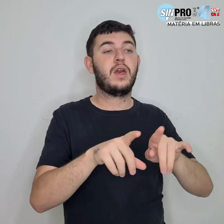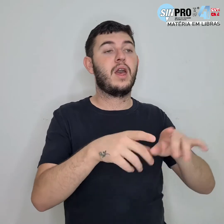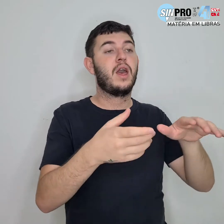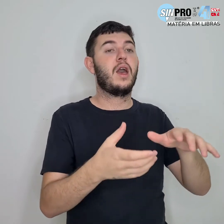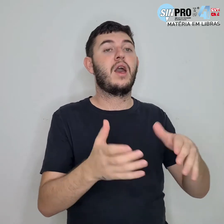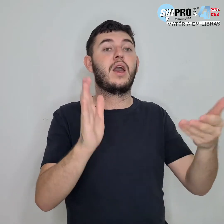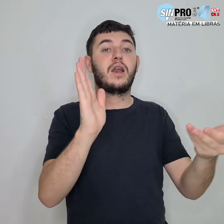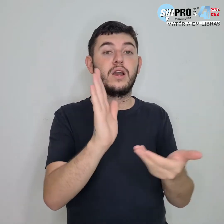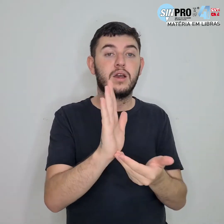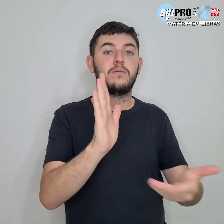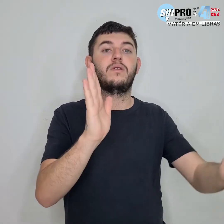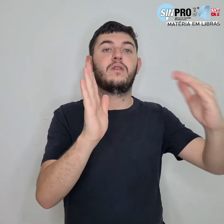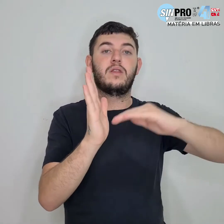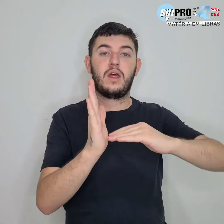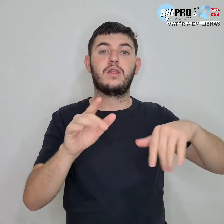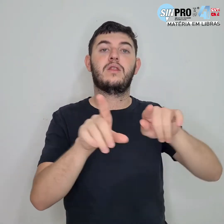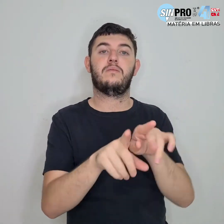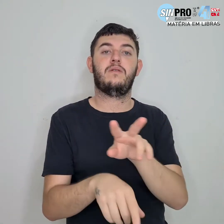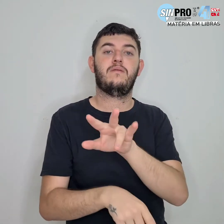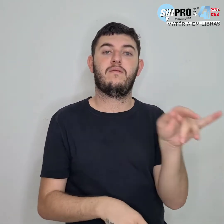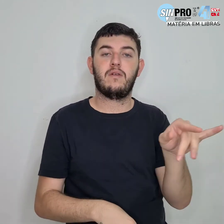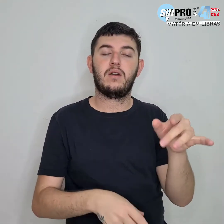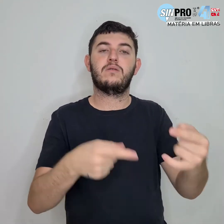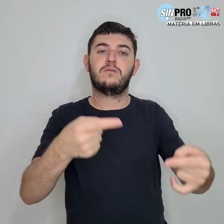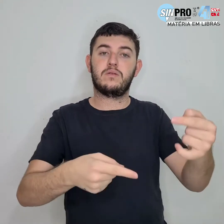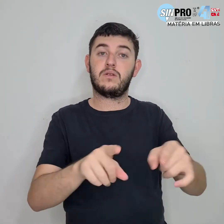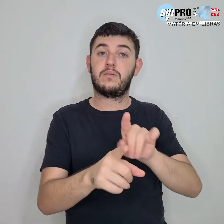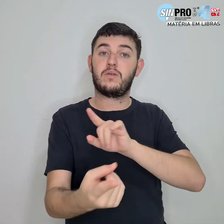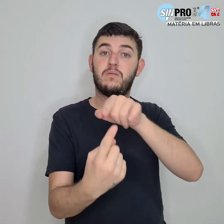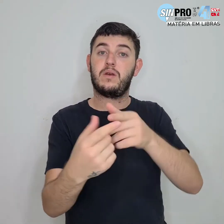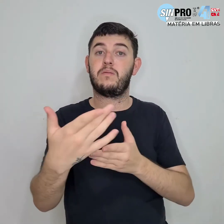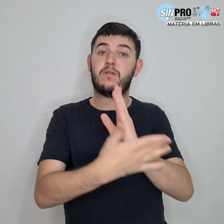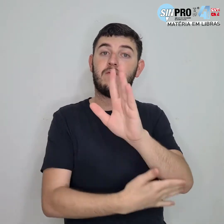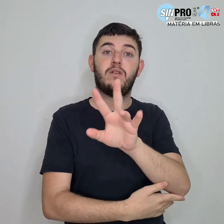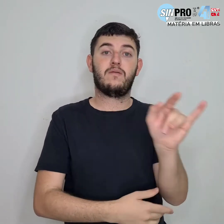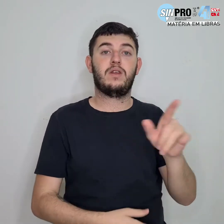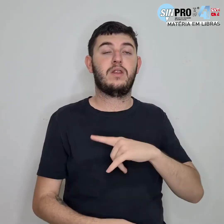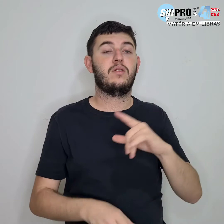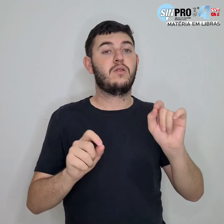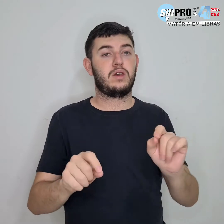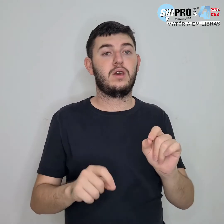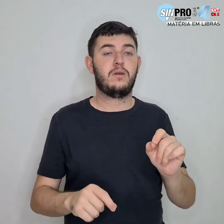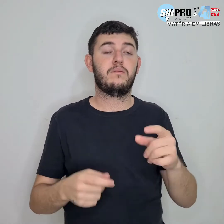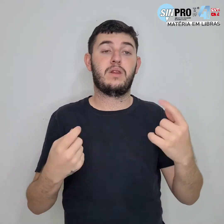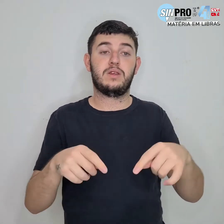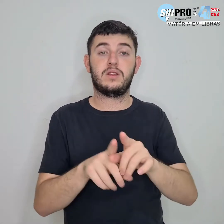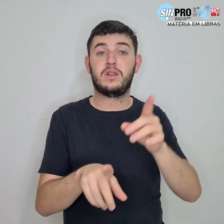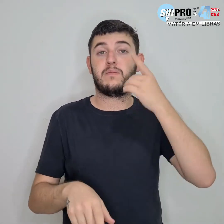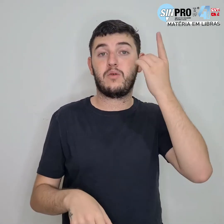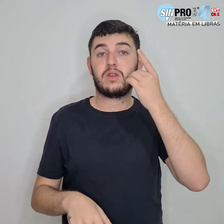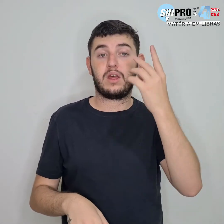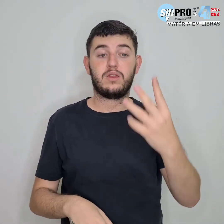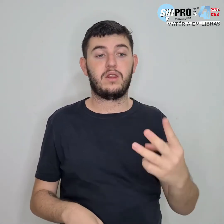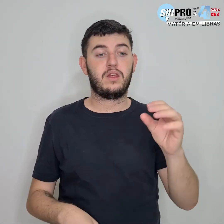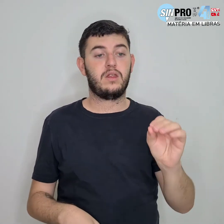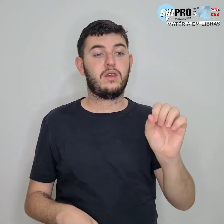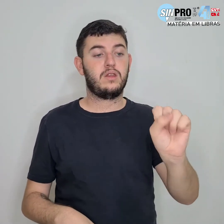no Senado. Para ser aprovada, a proposta precisa do aval de 308 deputados e